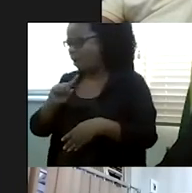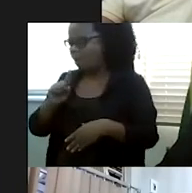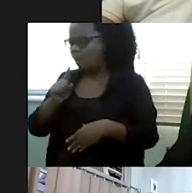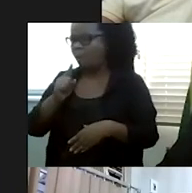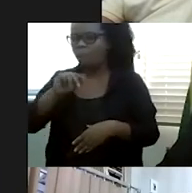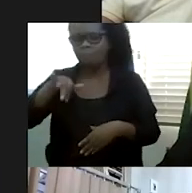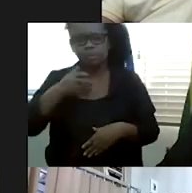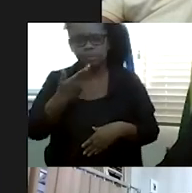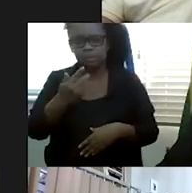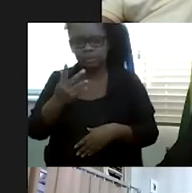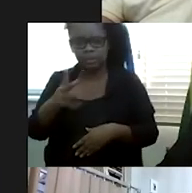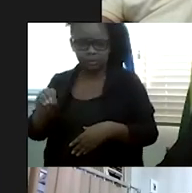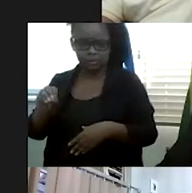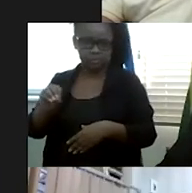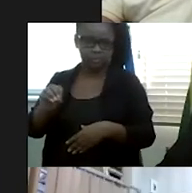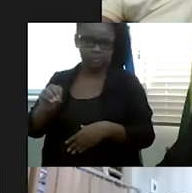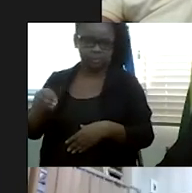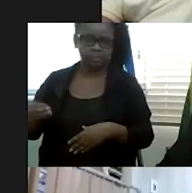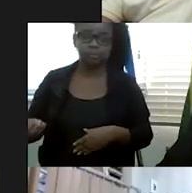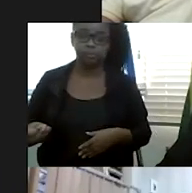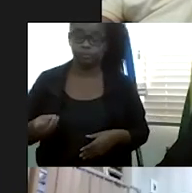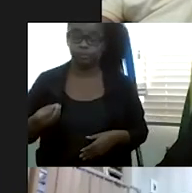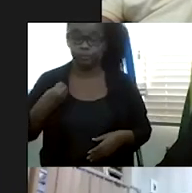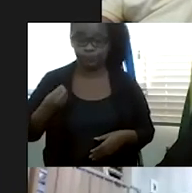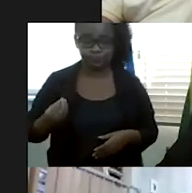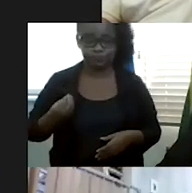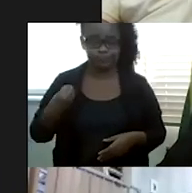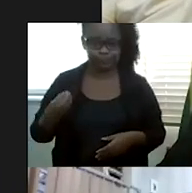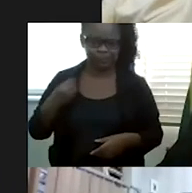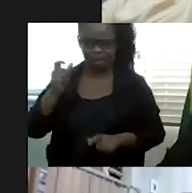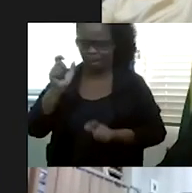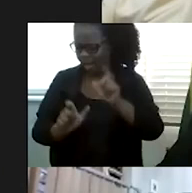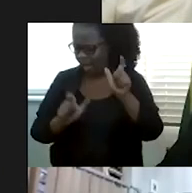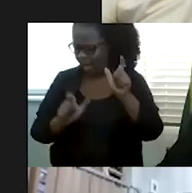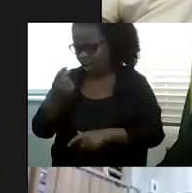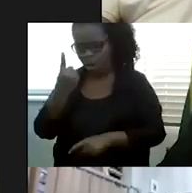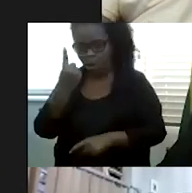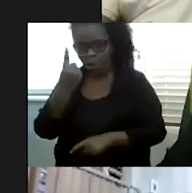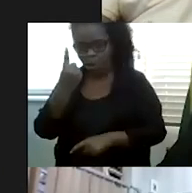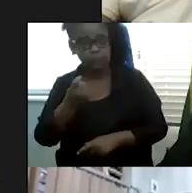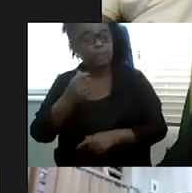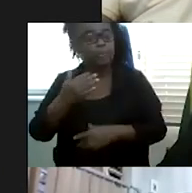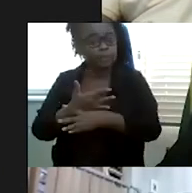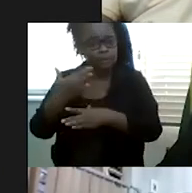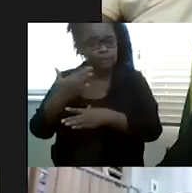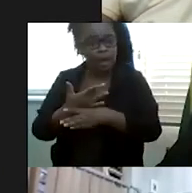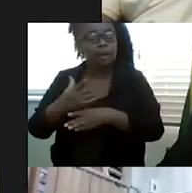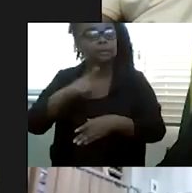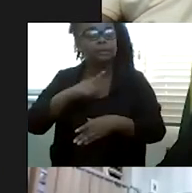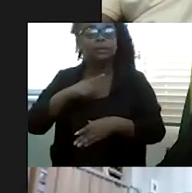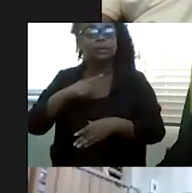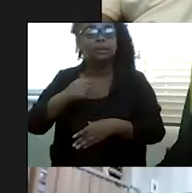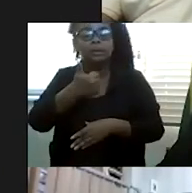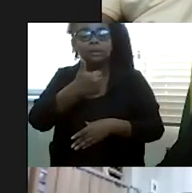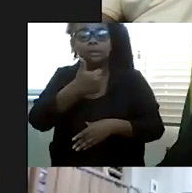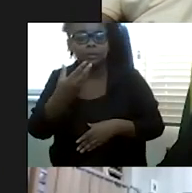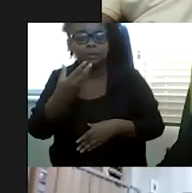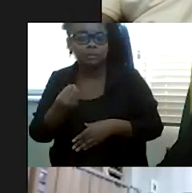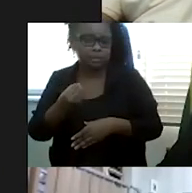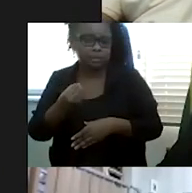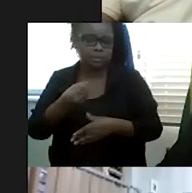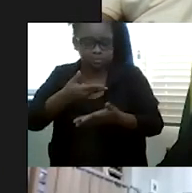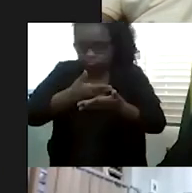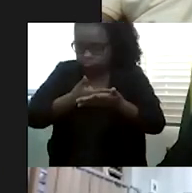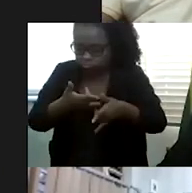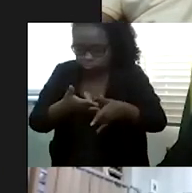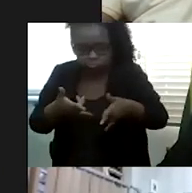nós somos a única cidade no Brasil que temos 120 leitos disponíveis